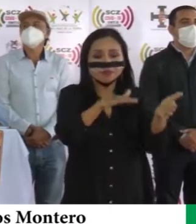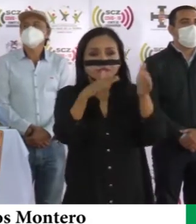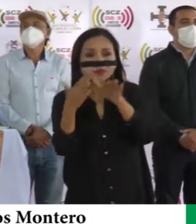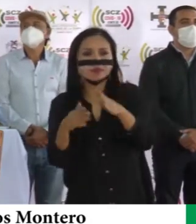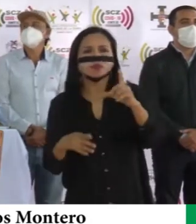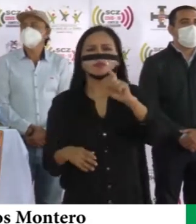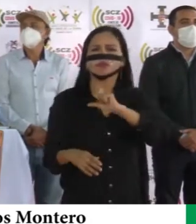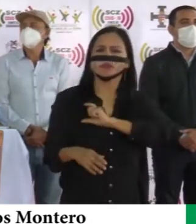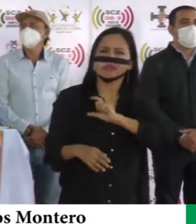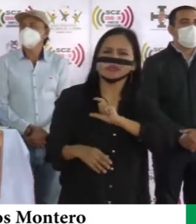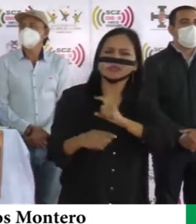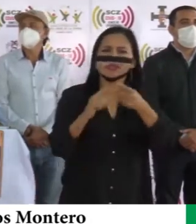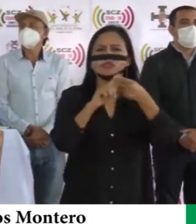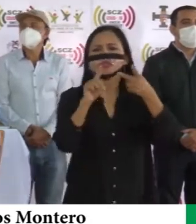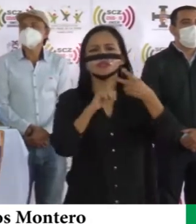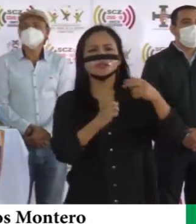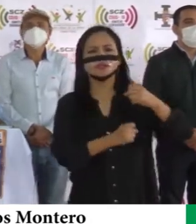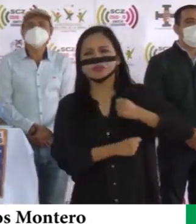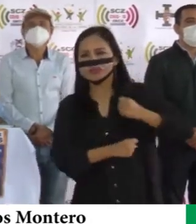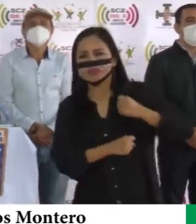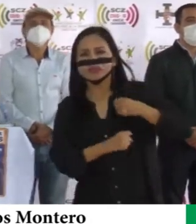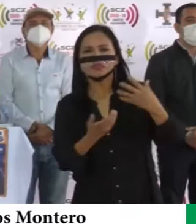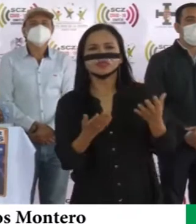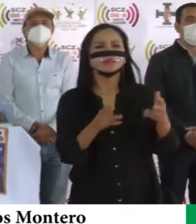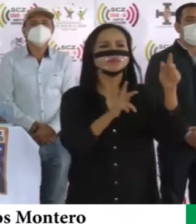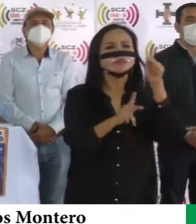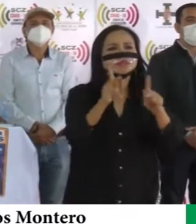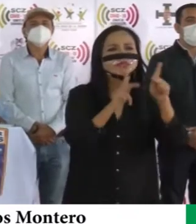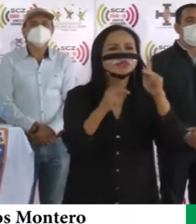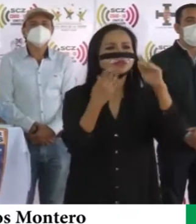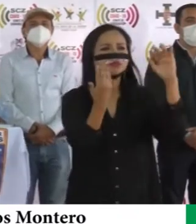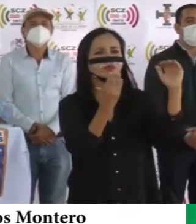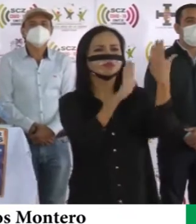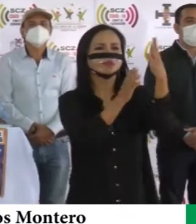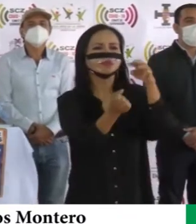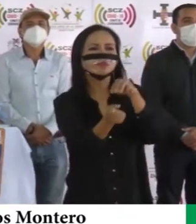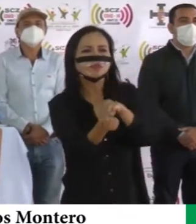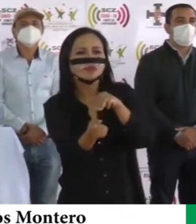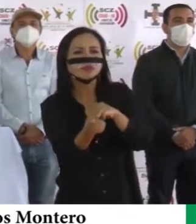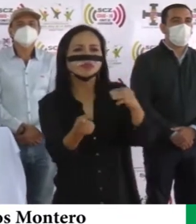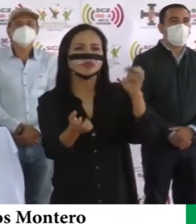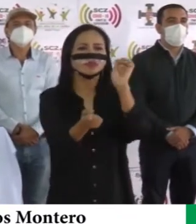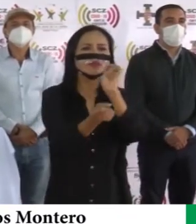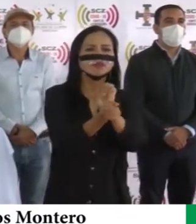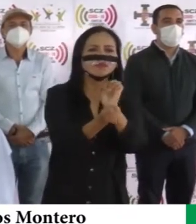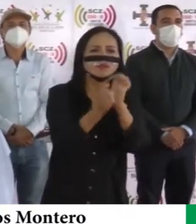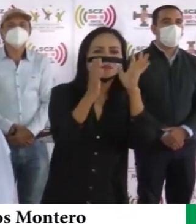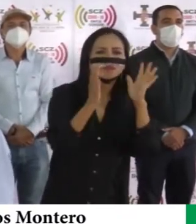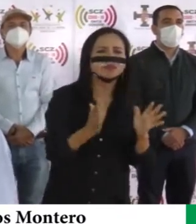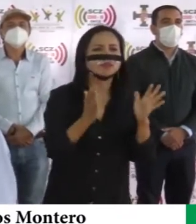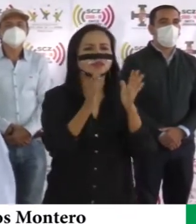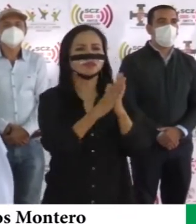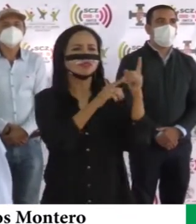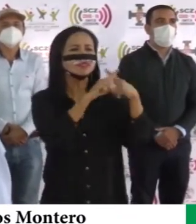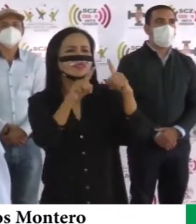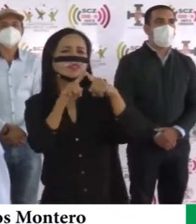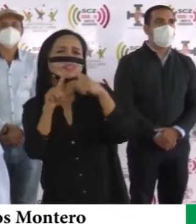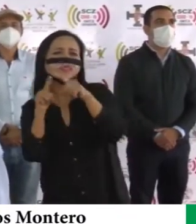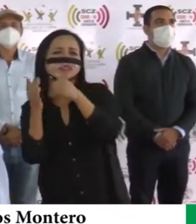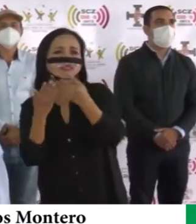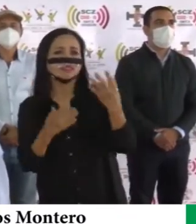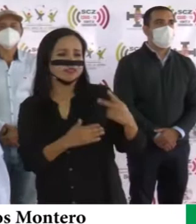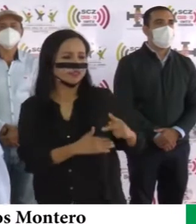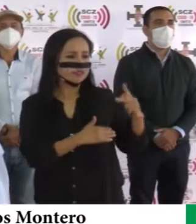señores policías, militares, gente de primera línea como médicos, enfermeras, a todos ellos y a